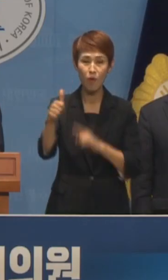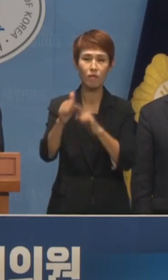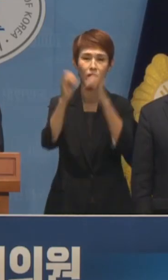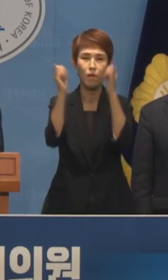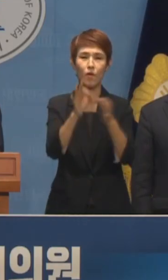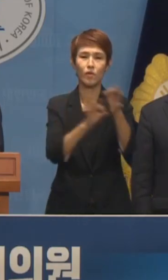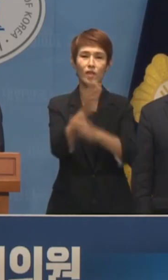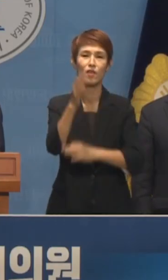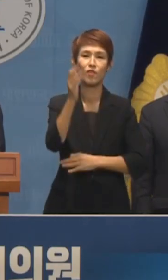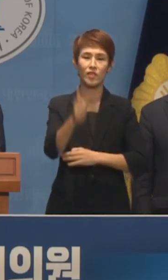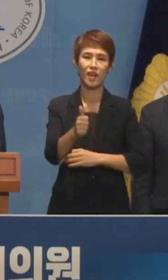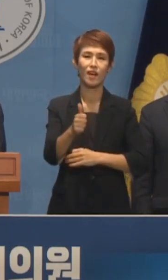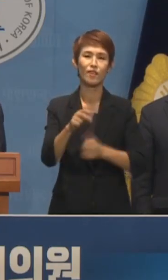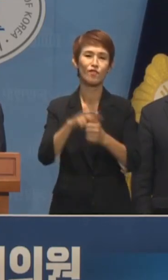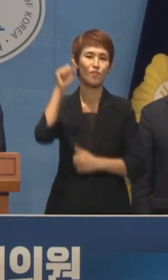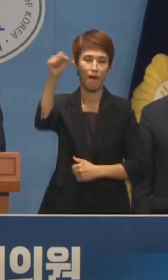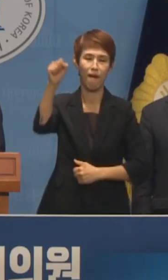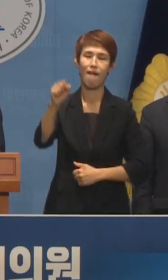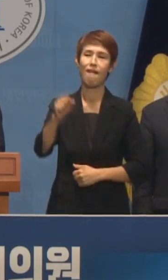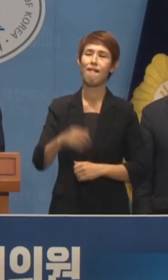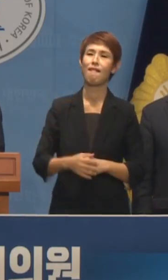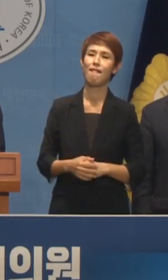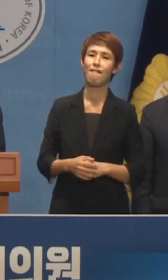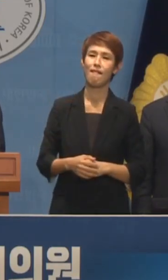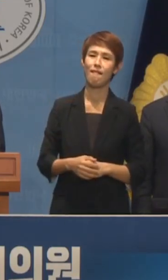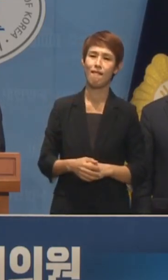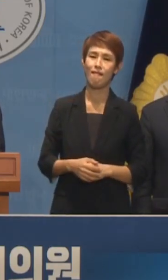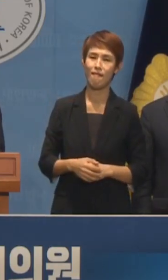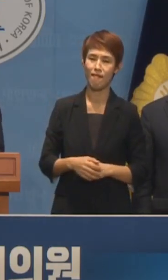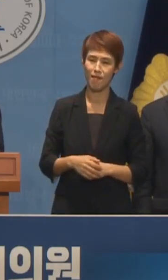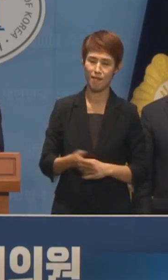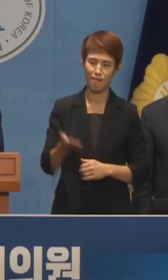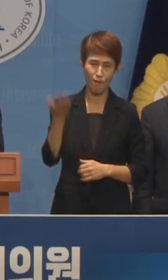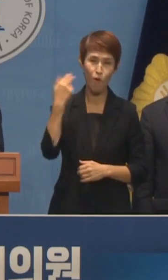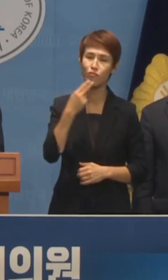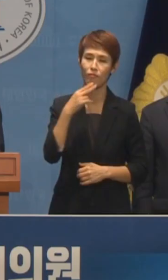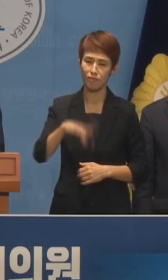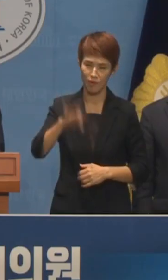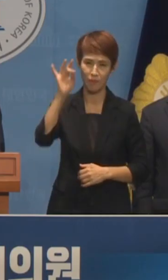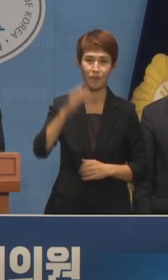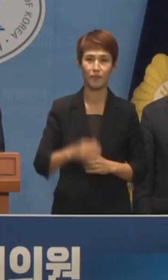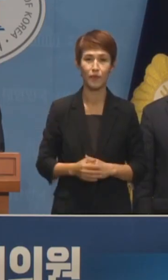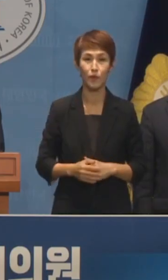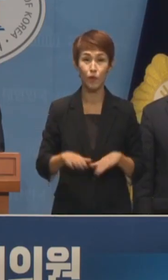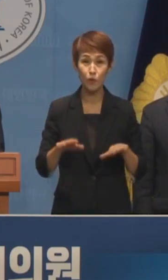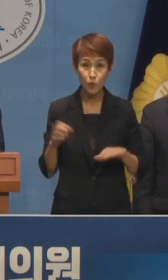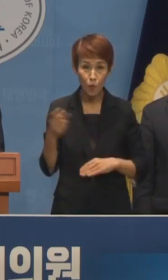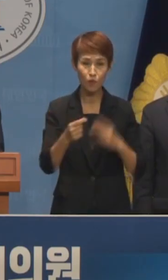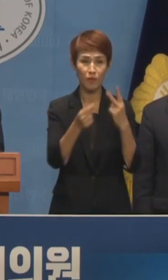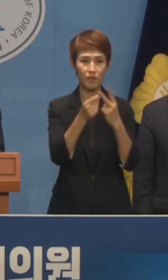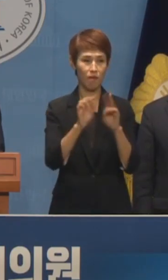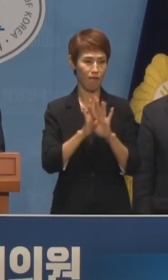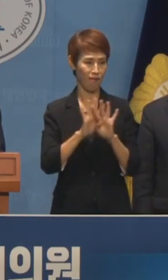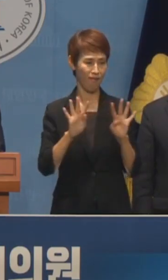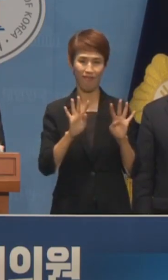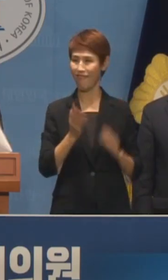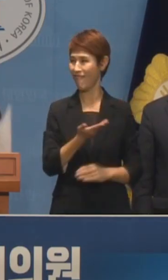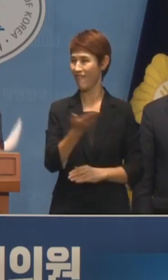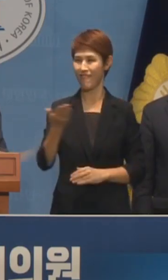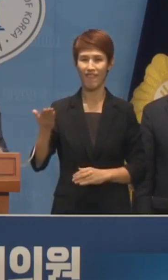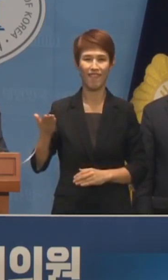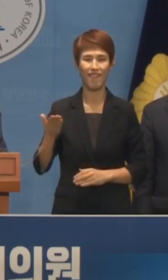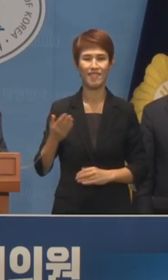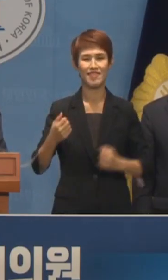또 하나는 여기 보시는 것처럼 많은 분들이 함께하고 계신다는 점, 이 대목에서